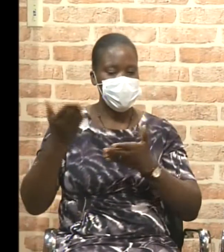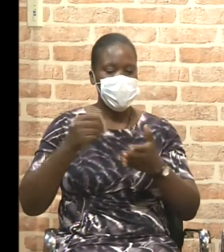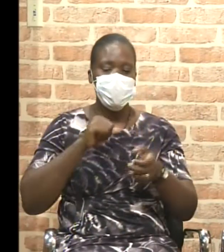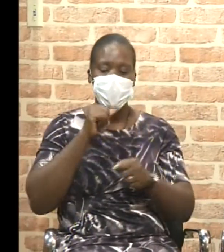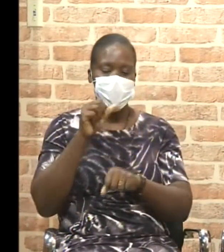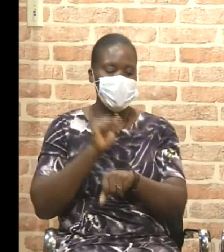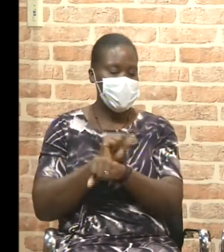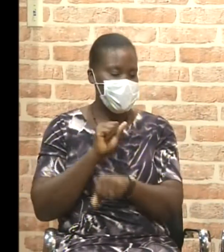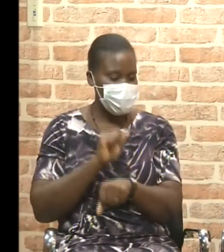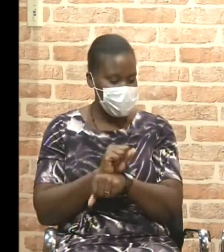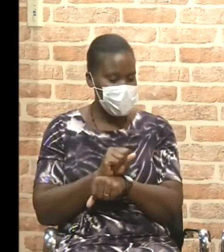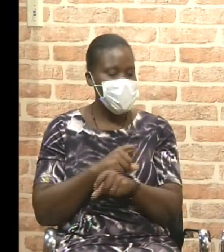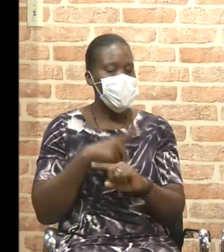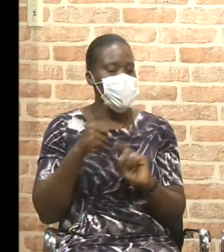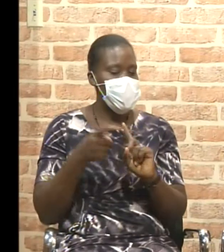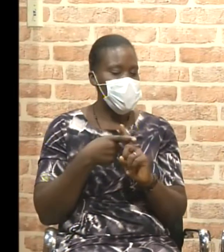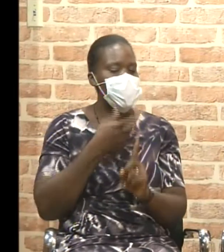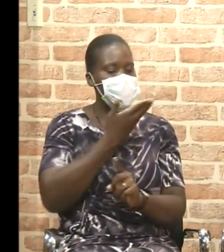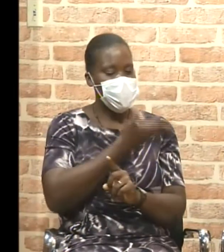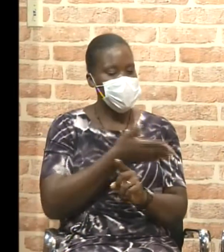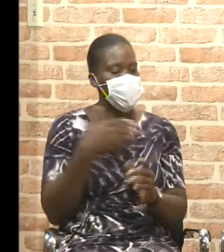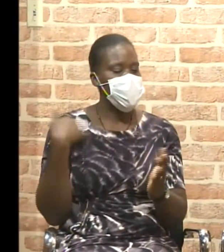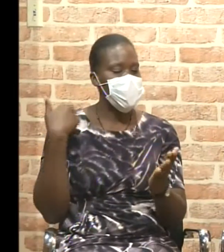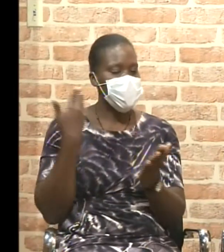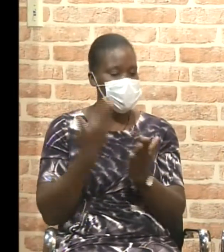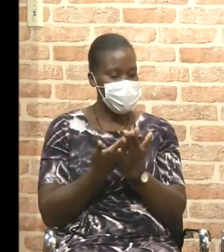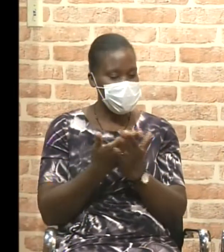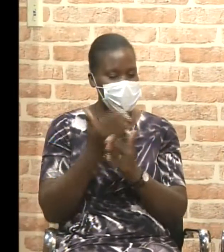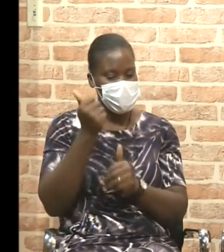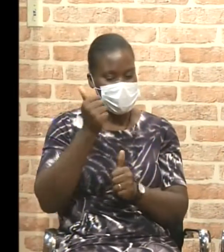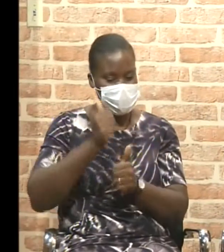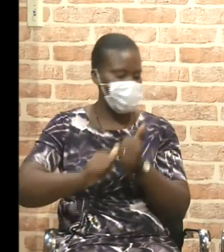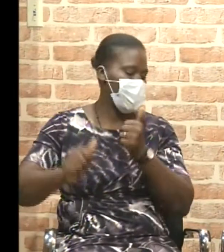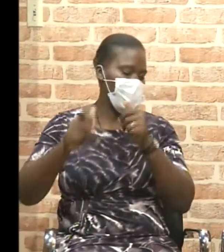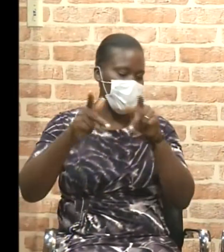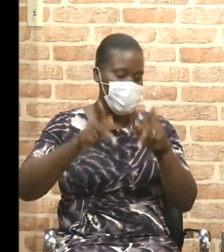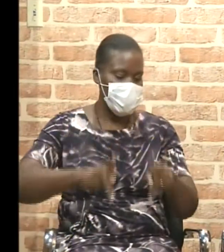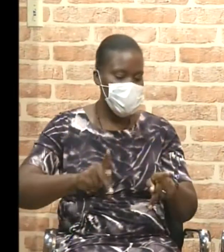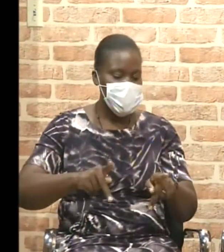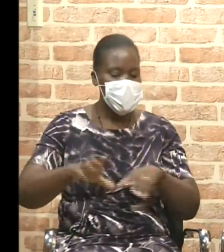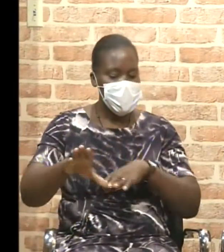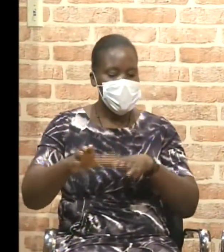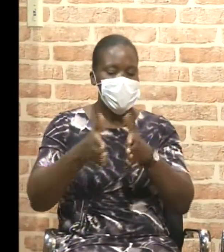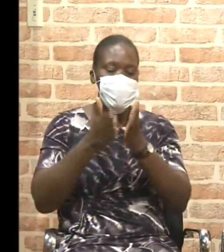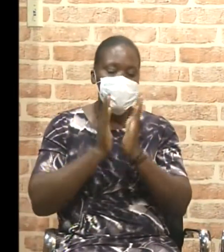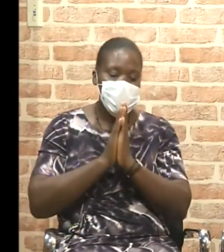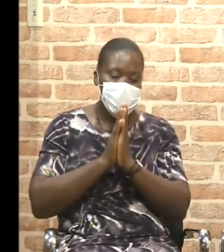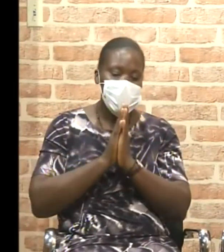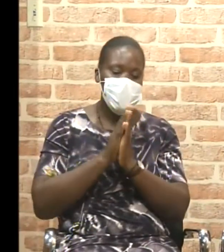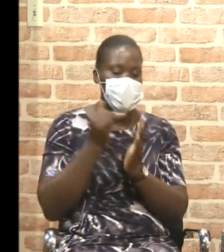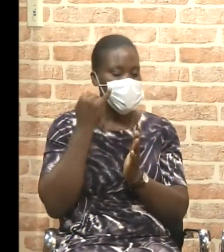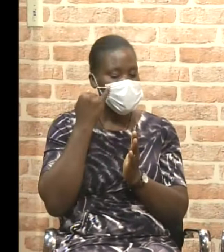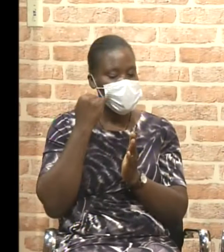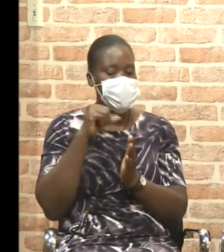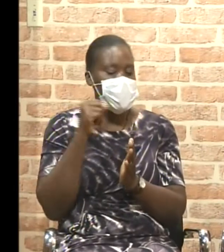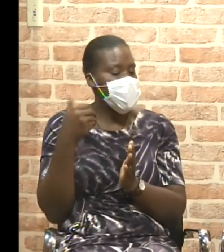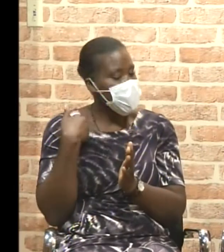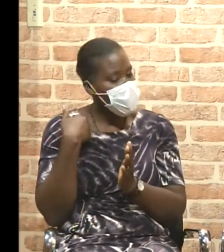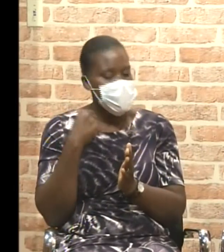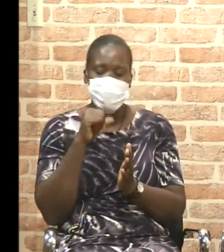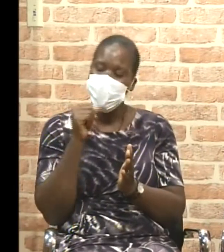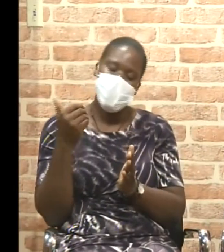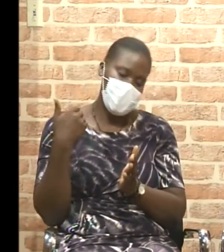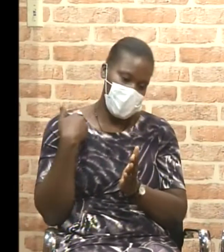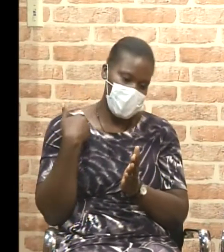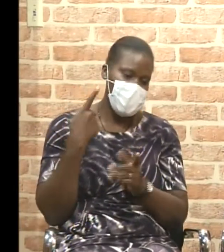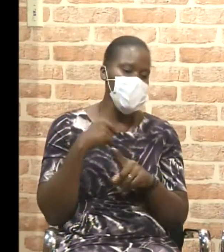sais pas, parce que même pendant nous arriver là, au moins à chaque monde qui fait deux modes, nous fait suivi. Si pas gagné, pas gagné. Moi, son jeu que